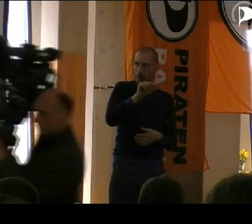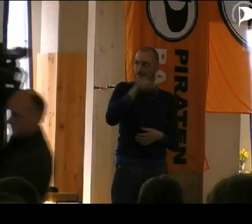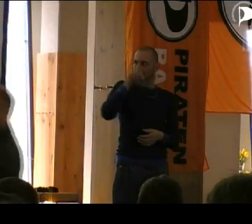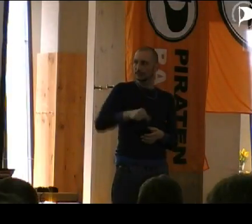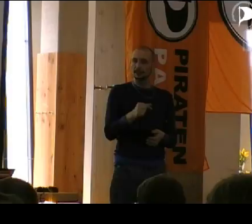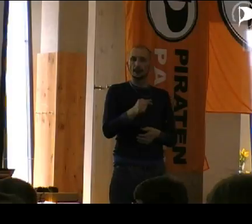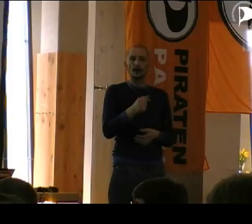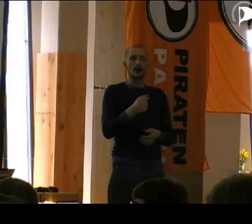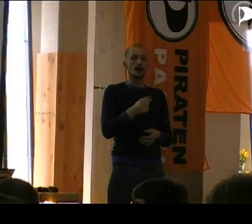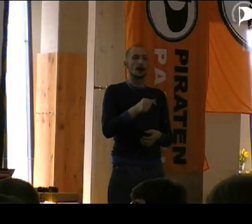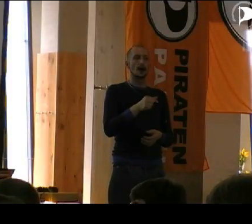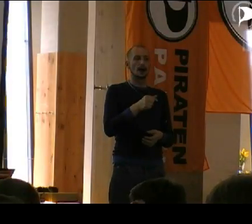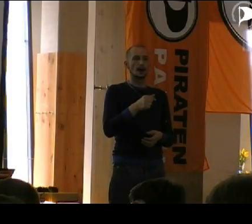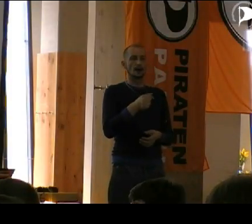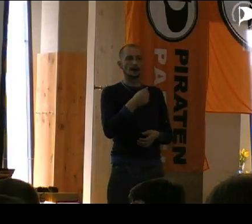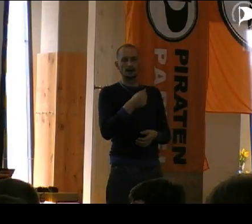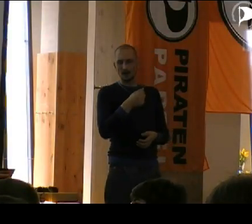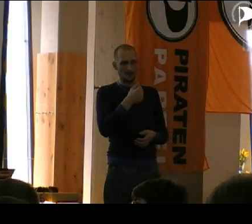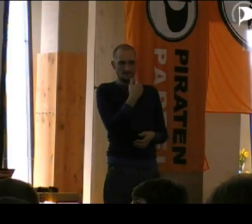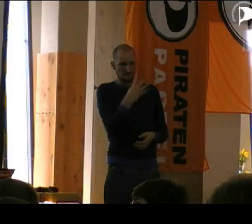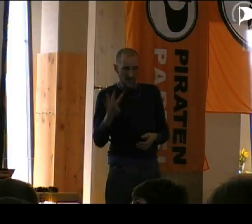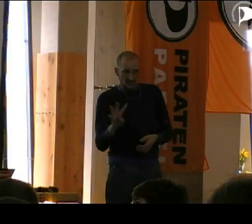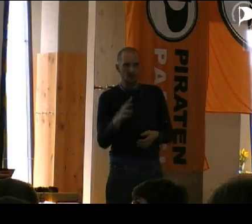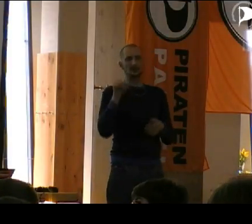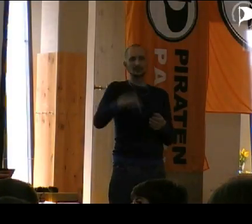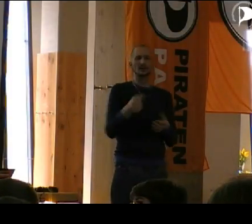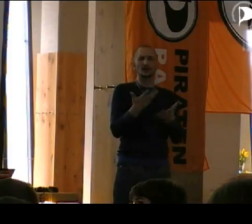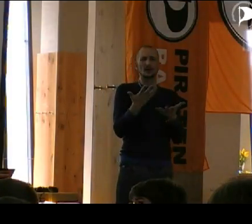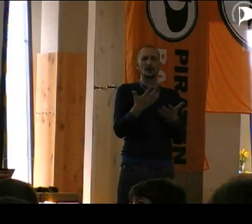da noch ganz kurz dann sagen sie ist glücklich